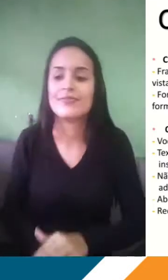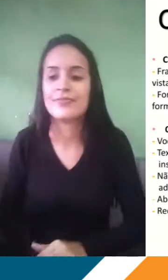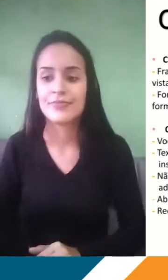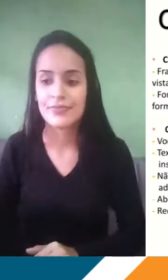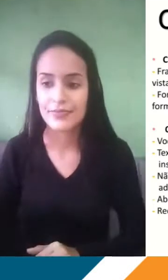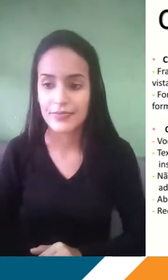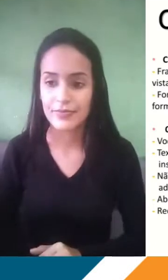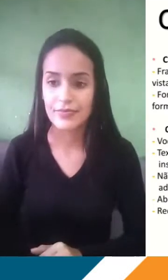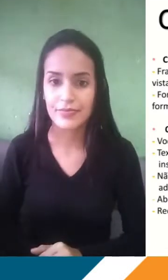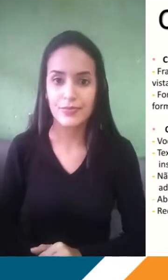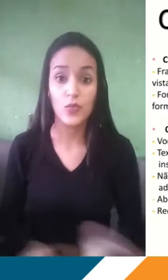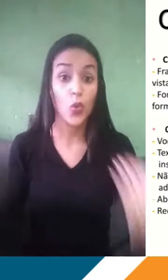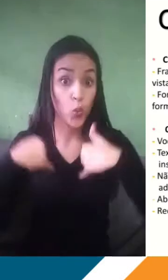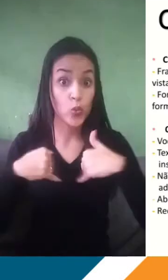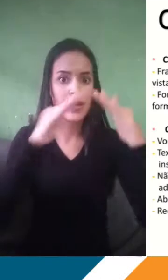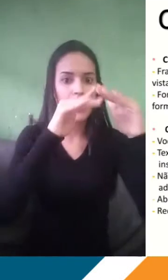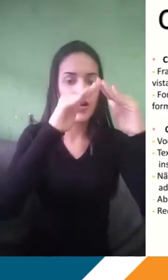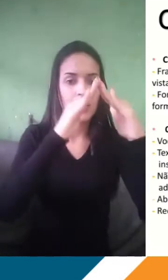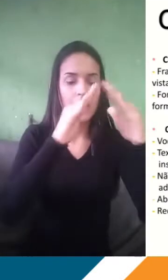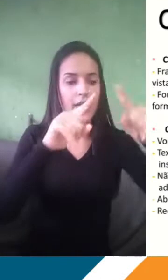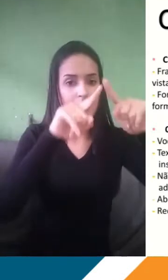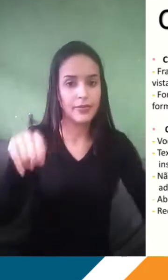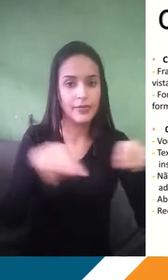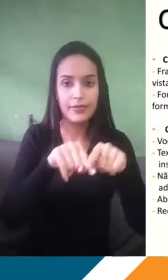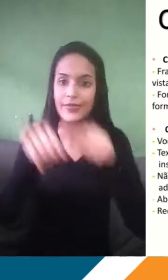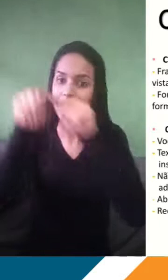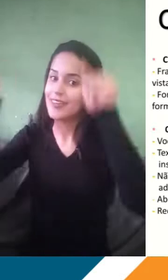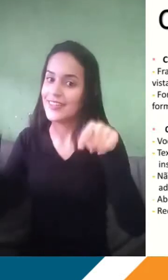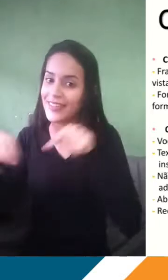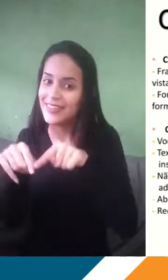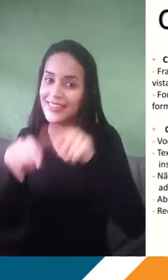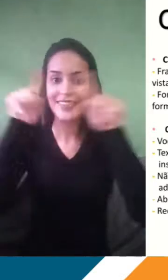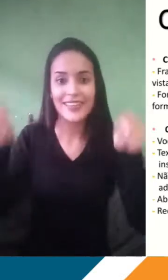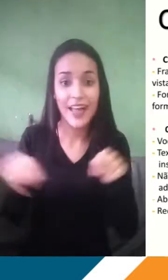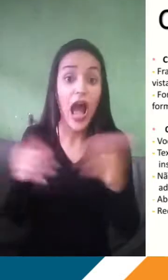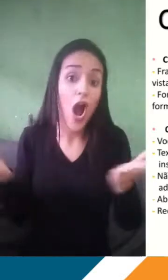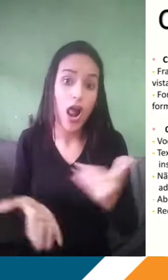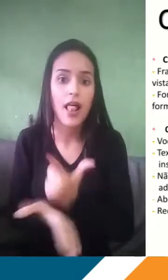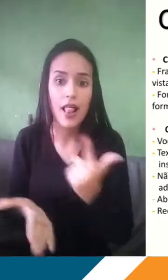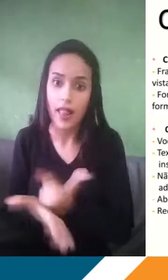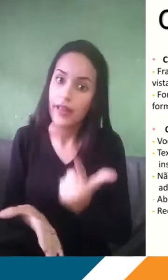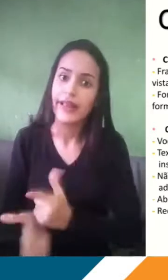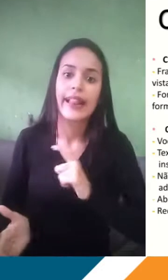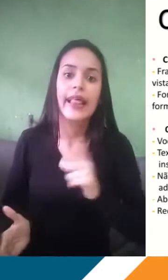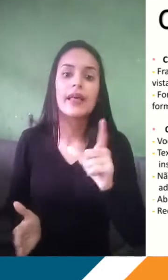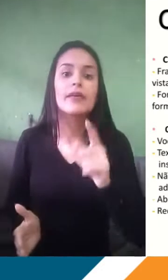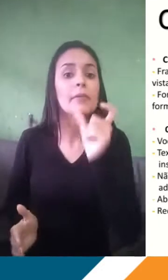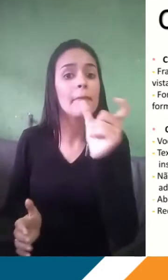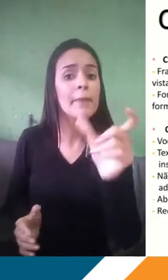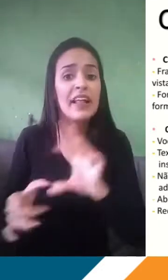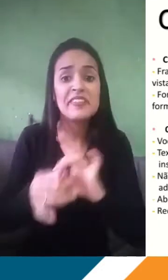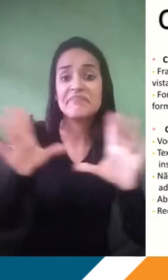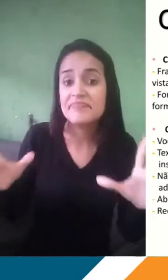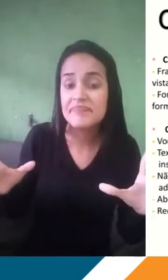representadas por meio de formas geométricas. Na literatura, as características são vocábulos soltos,